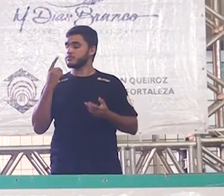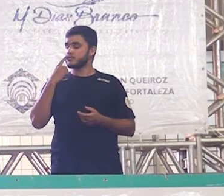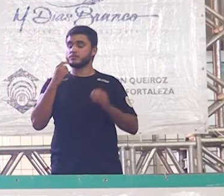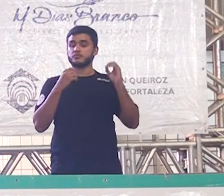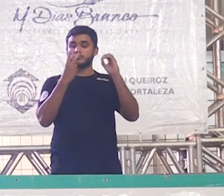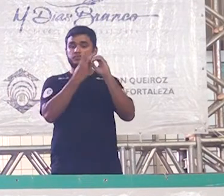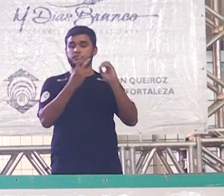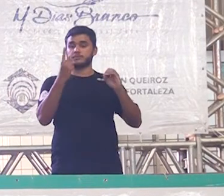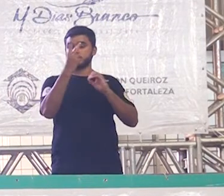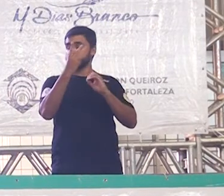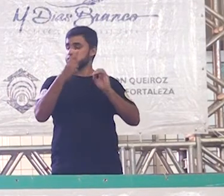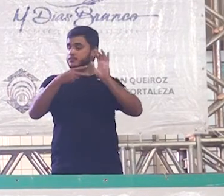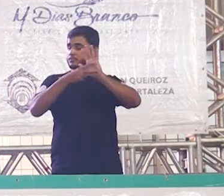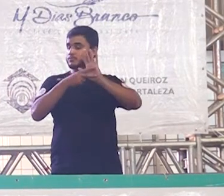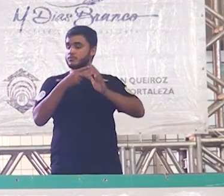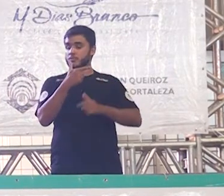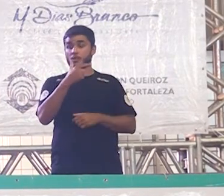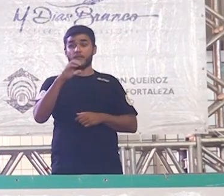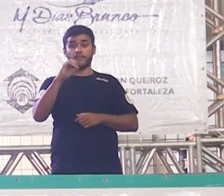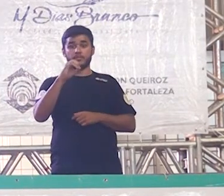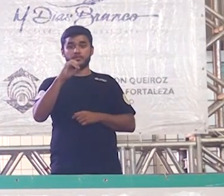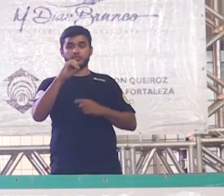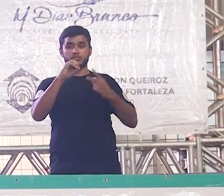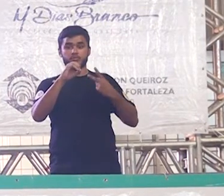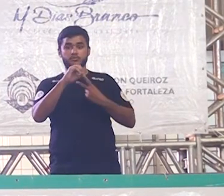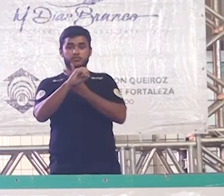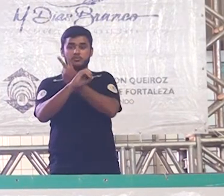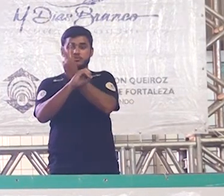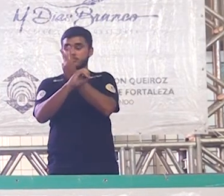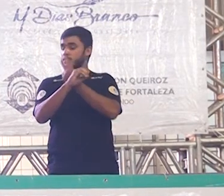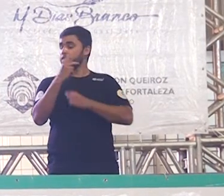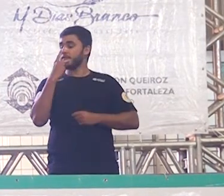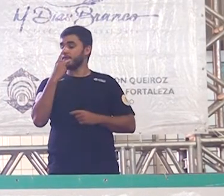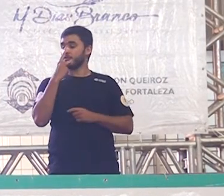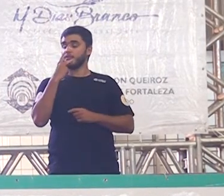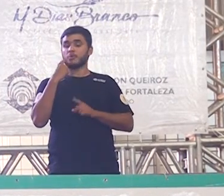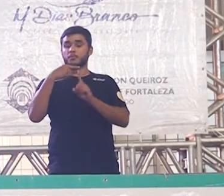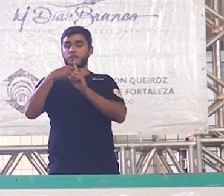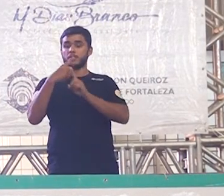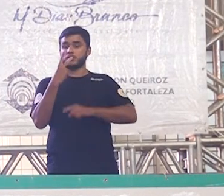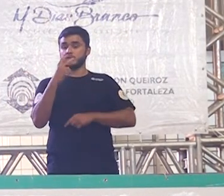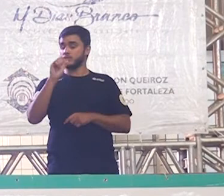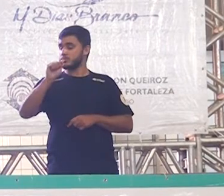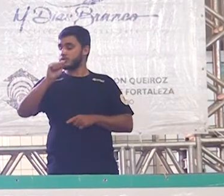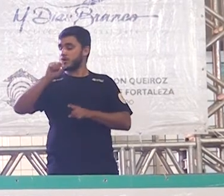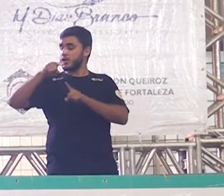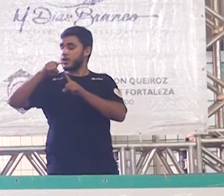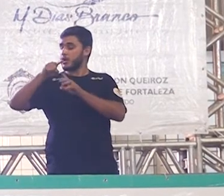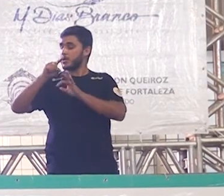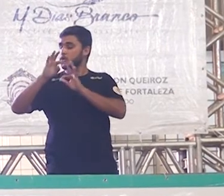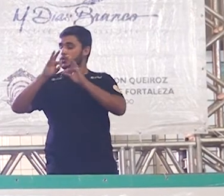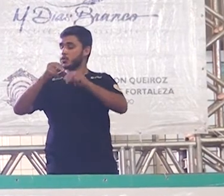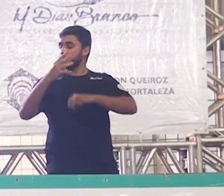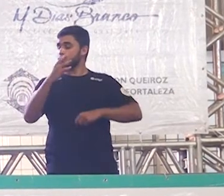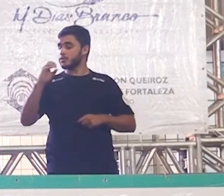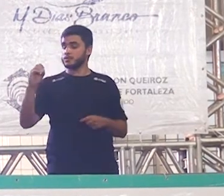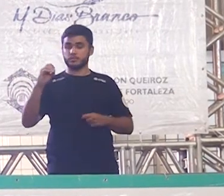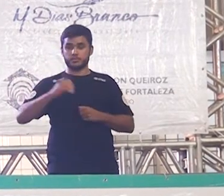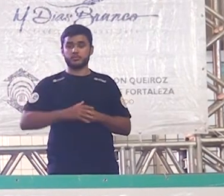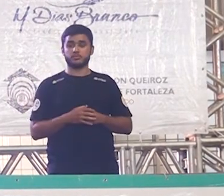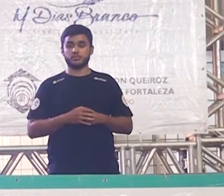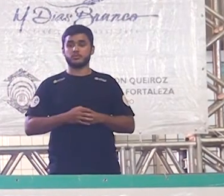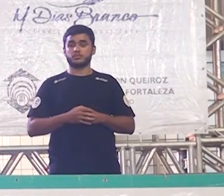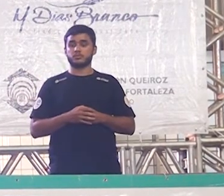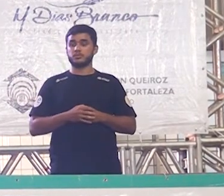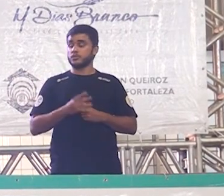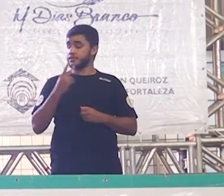de 400 metros para o trem parar. Resolvendo essa equação aqui, você vai achar que essa aceleração vai ficar meio metro